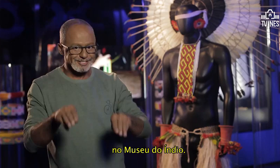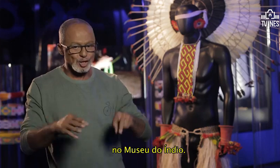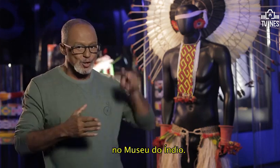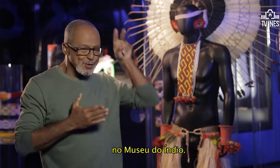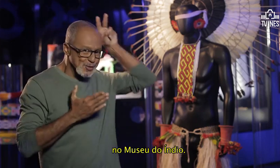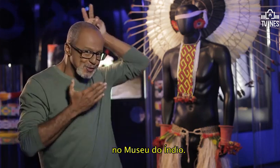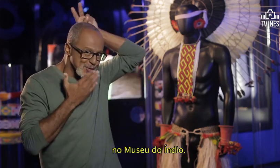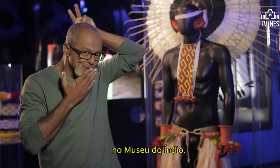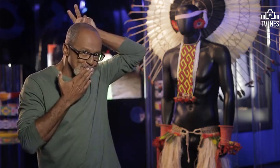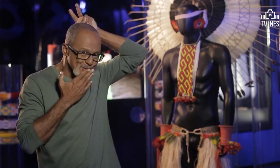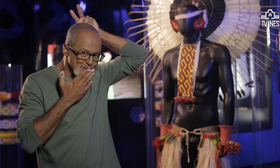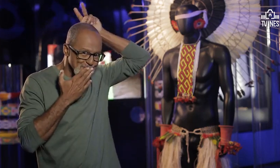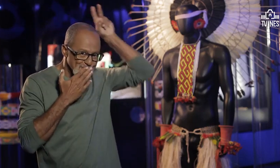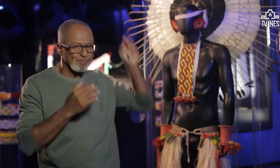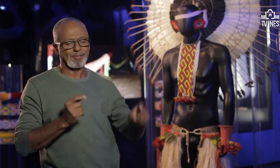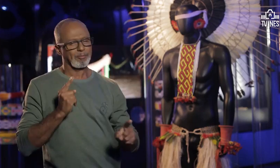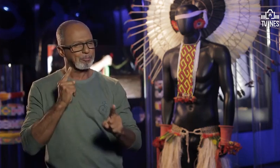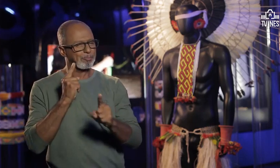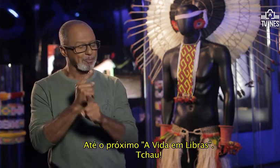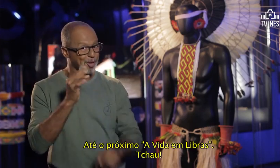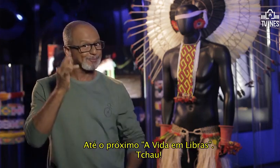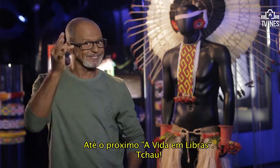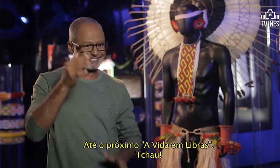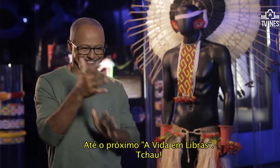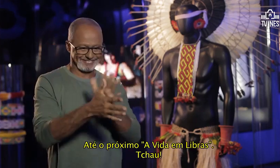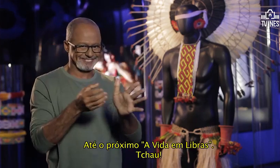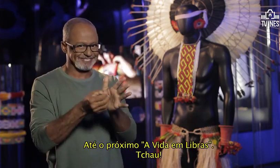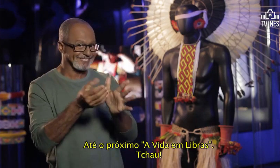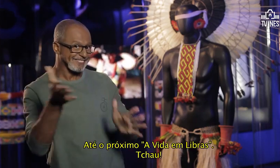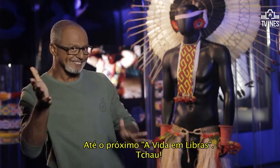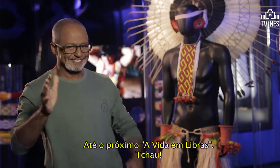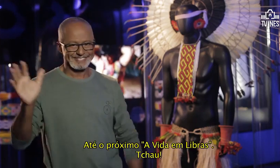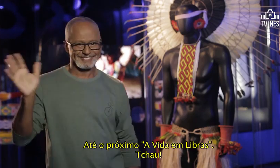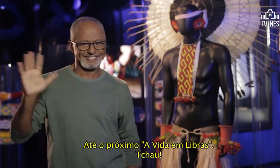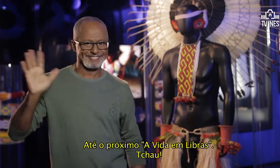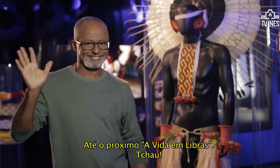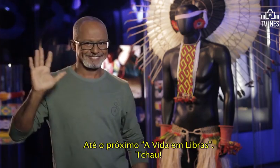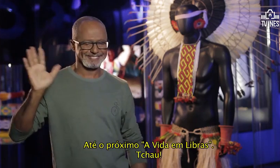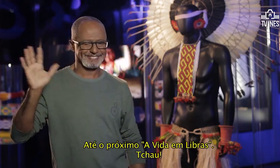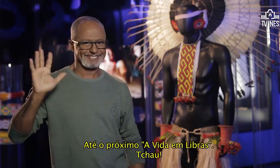Museu do Índio. Até o próximo A Vida em Libras. Tchau!